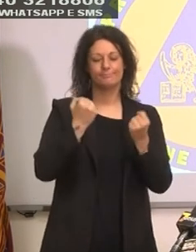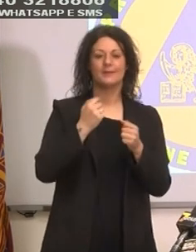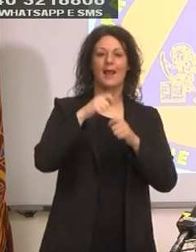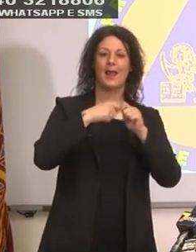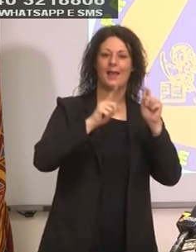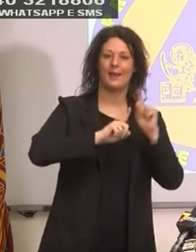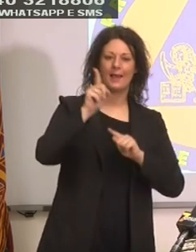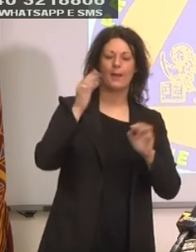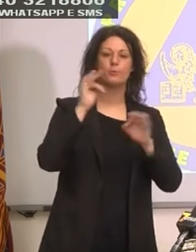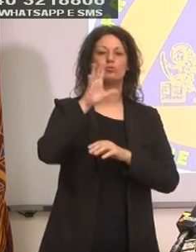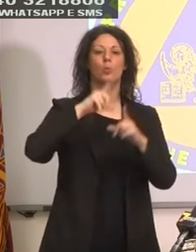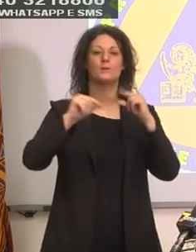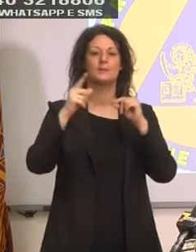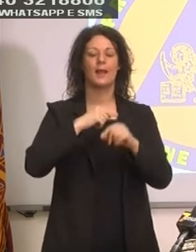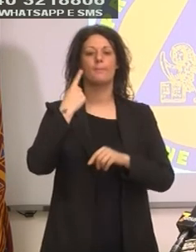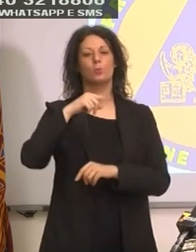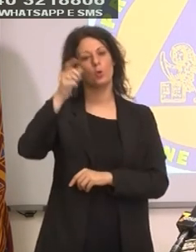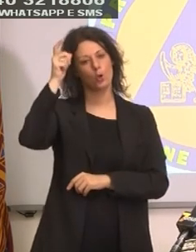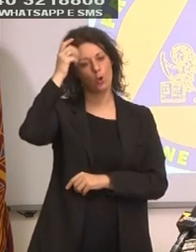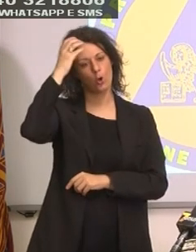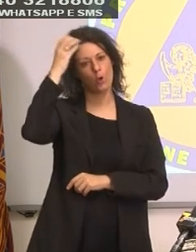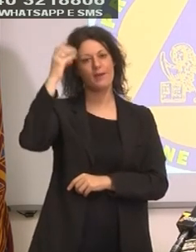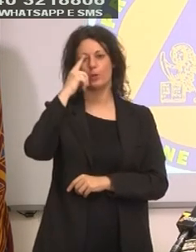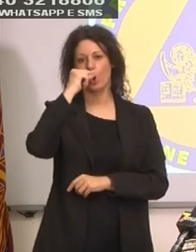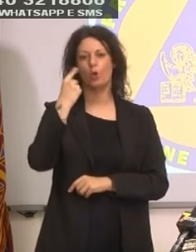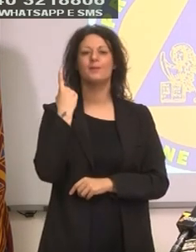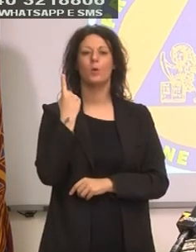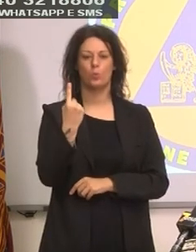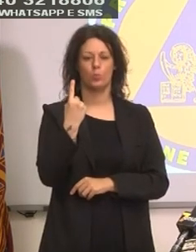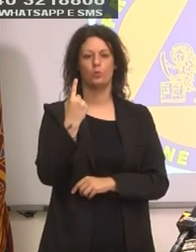governo Conte 1. Cioè vi ricordo che Conte a dicembre